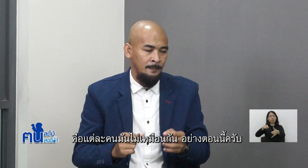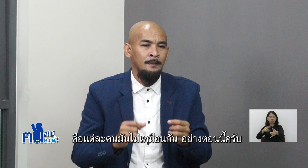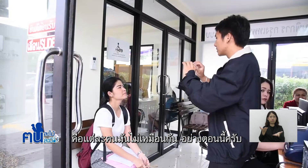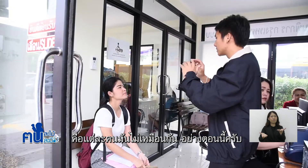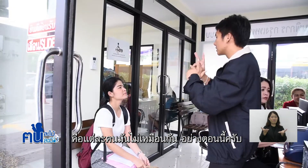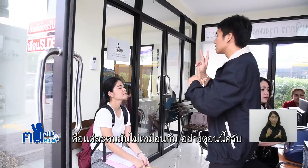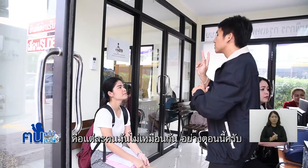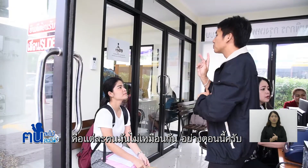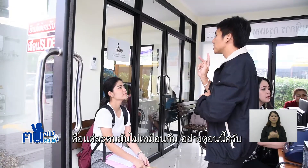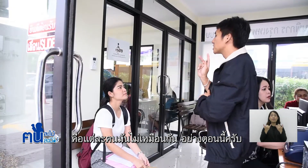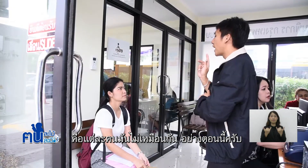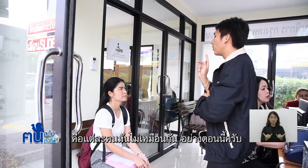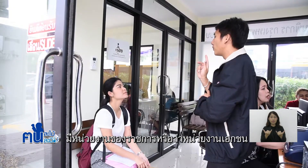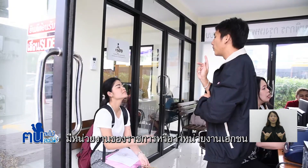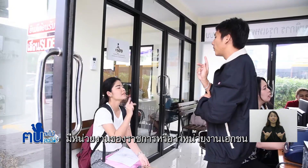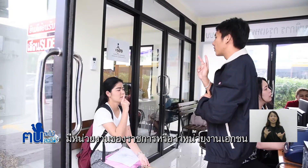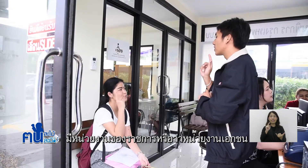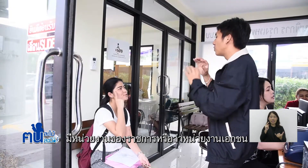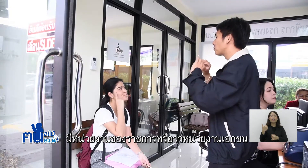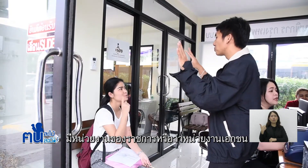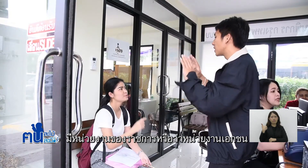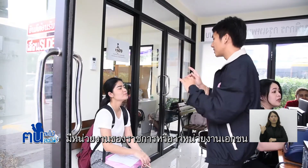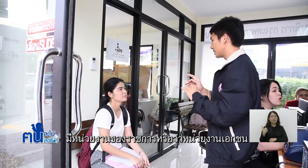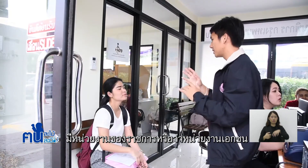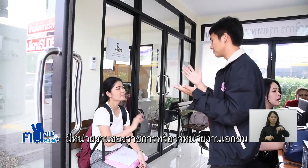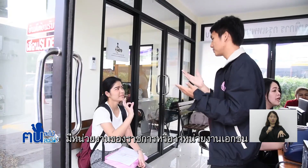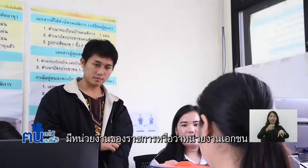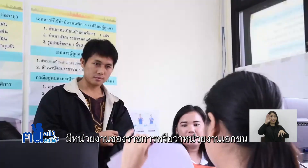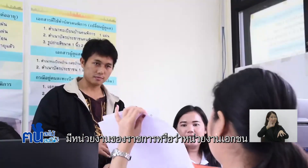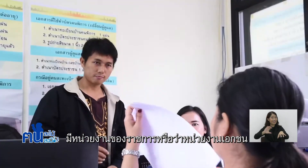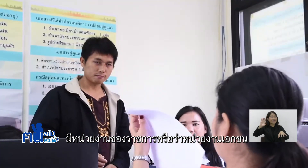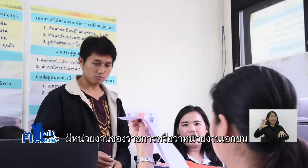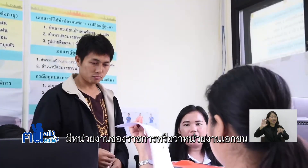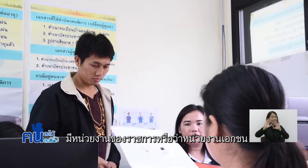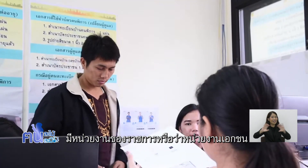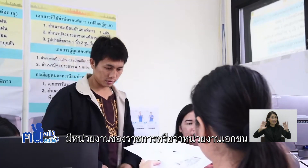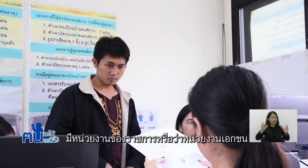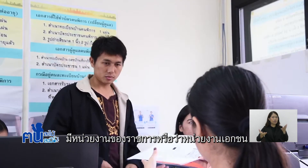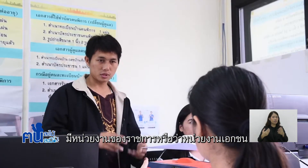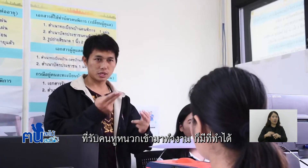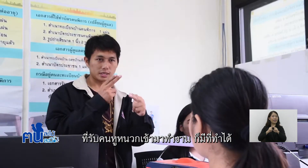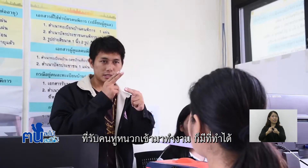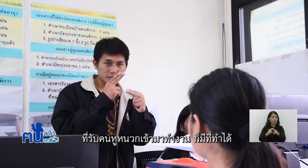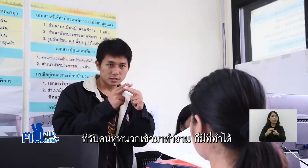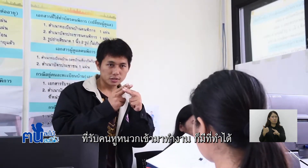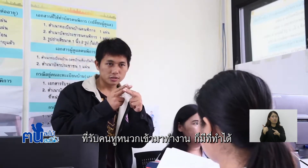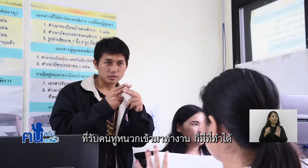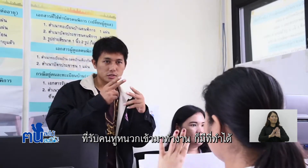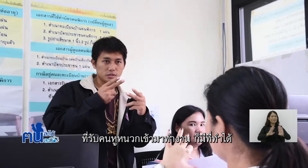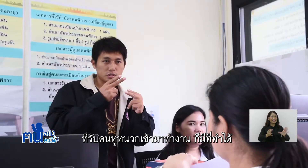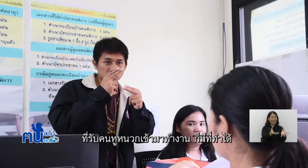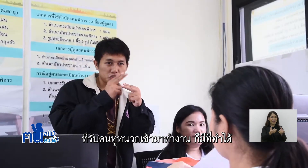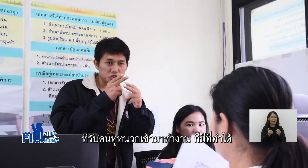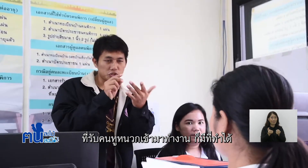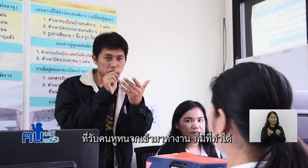ไม่เหมือนกันอย่างตอนนี้ครับก็คือมีหน่วยงานของราชการหรือว่าหน่วยงานเอกชนอะที่รับคนหูหนวกเข้ามาทำง